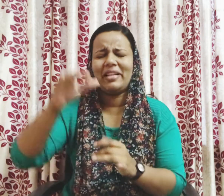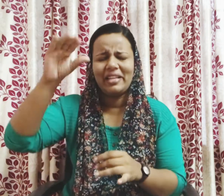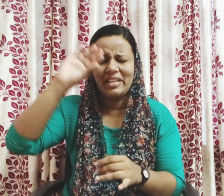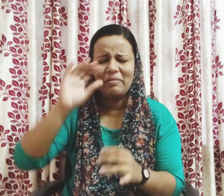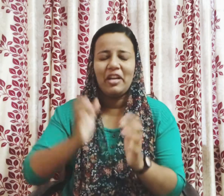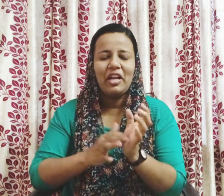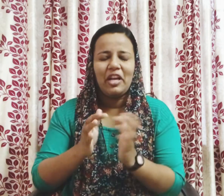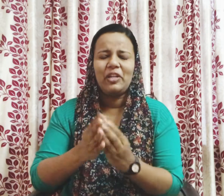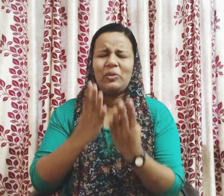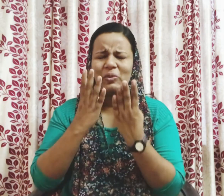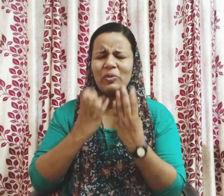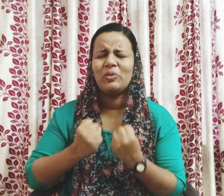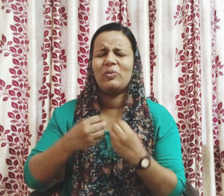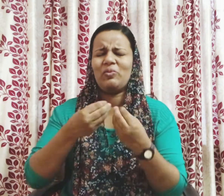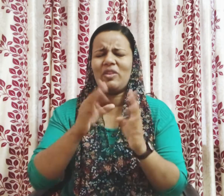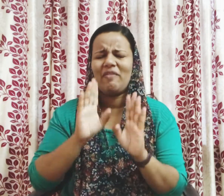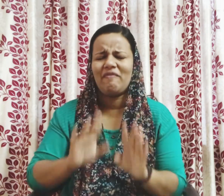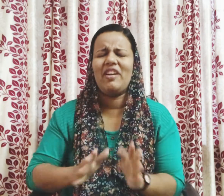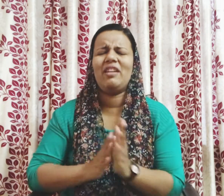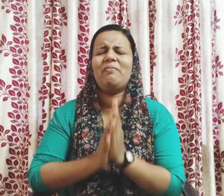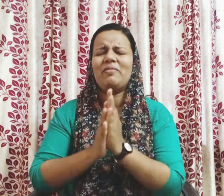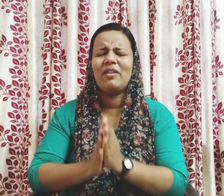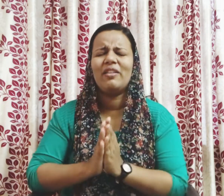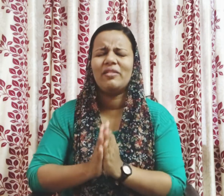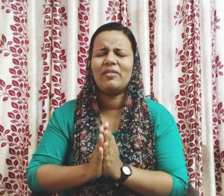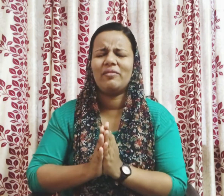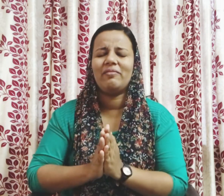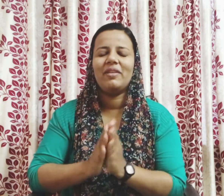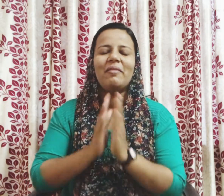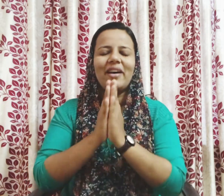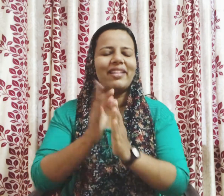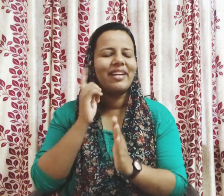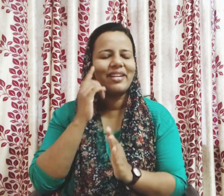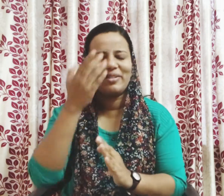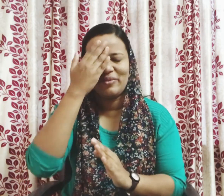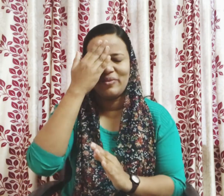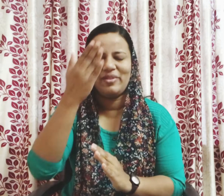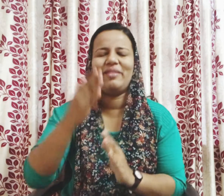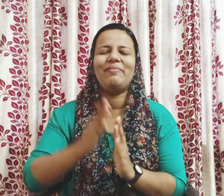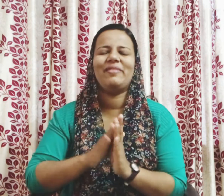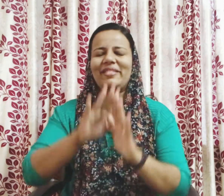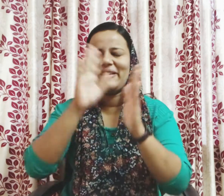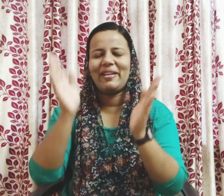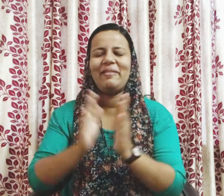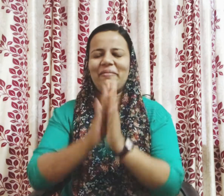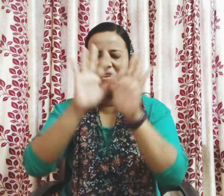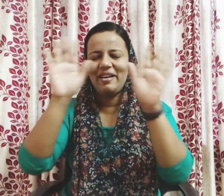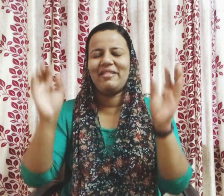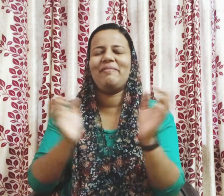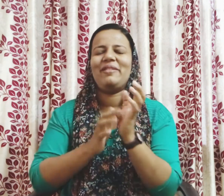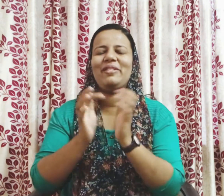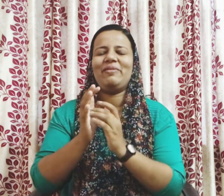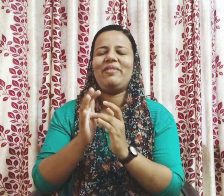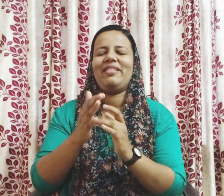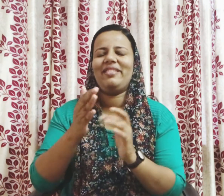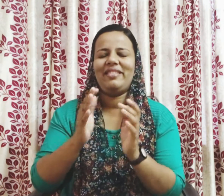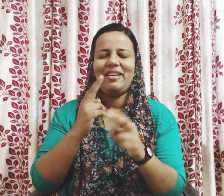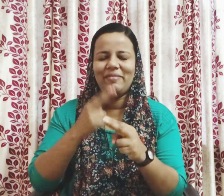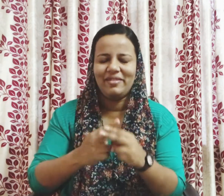കൃപയും ദൈവിക നിയന്ത്രണവും ദൈവിക സമാധാനവും വ്യാപരിക്കട്ടെ എന്ന് പ്രാർത്ഥിക്കുന്നു. പ്രാർത്ഥന കേട്ട കൃപകൾക്ക് നന്ദി. സകല മഹത്വവും പുകച്ച് അപ്പയ്ക്ക്, യേശു